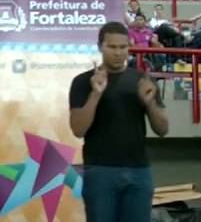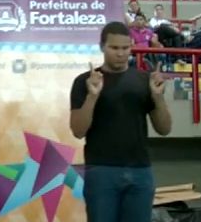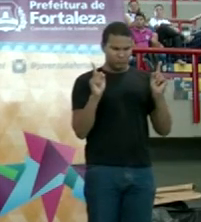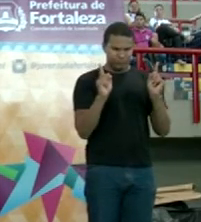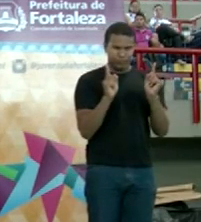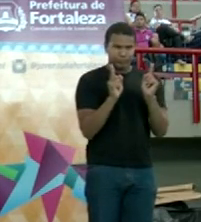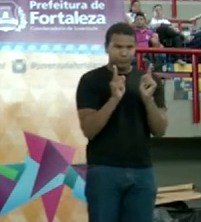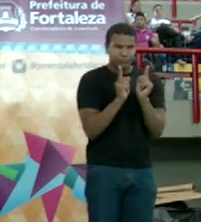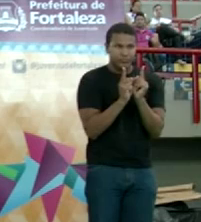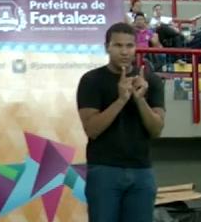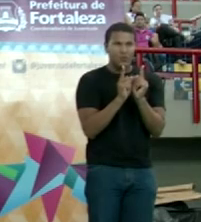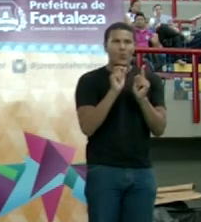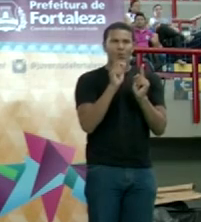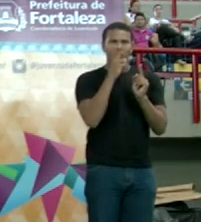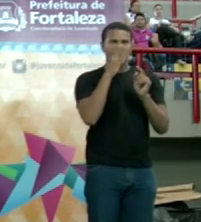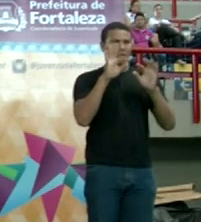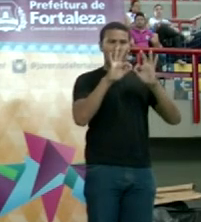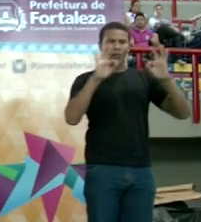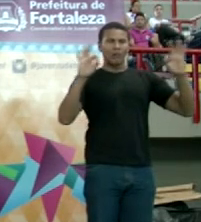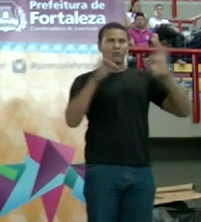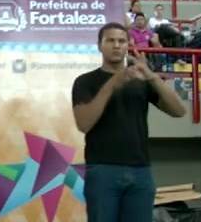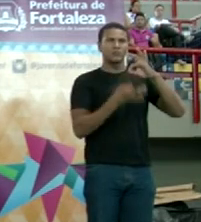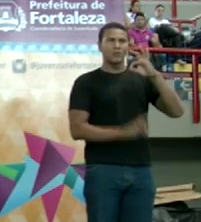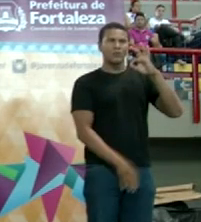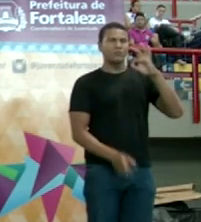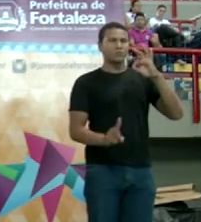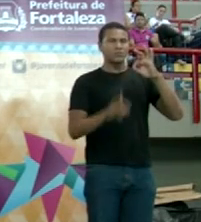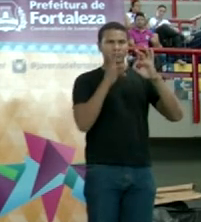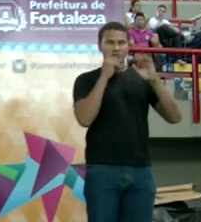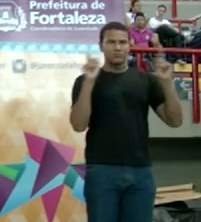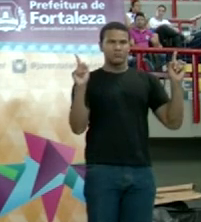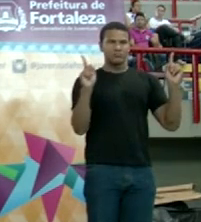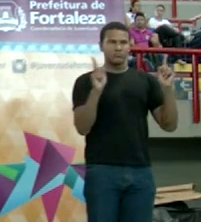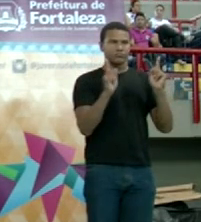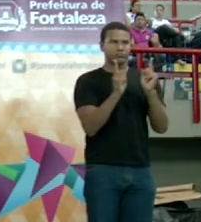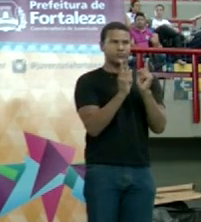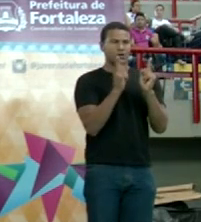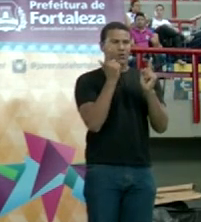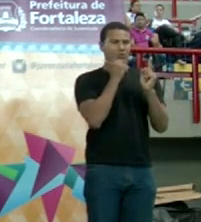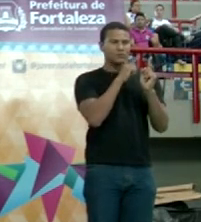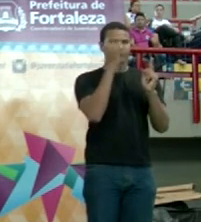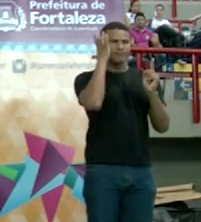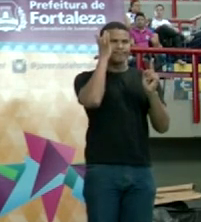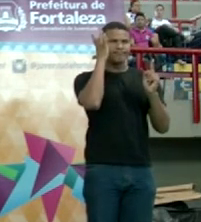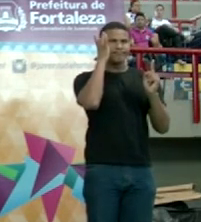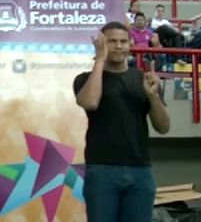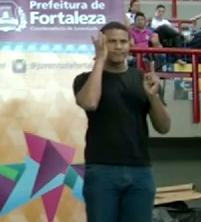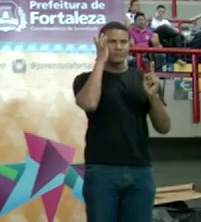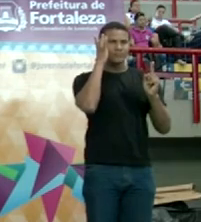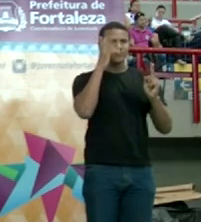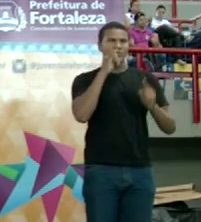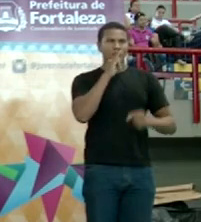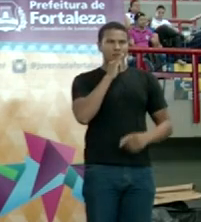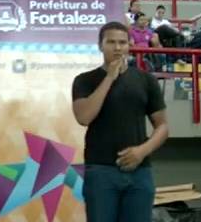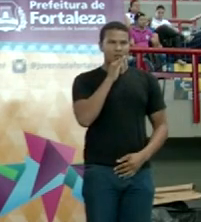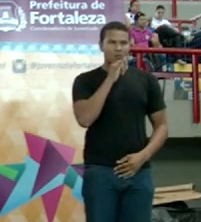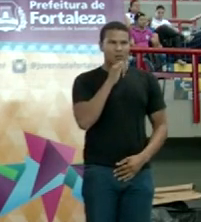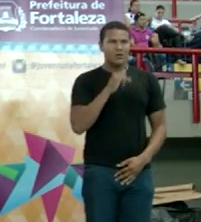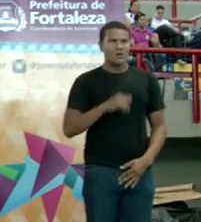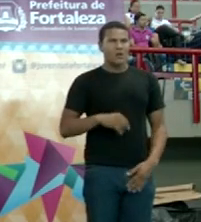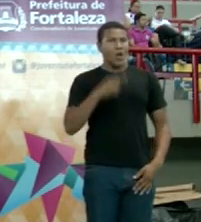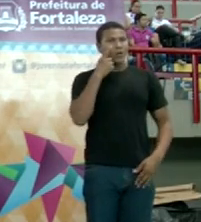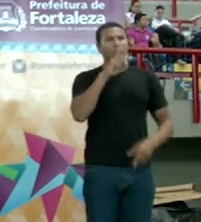ter uma noção do que é a apresentação do tema, conector e tese. Vamos lá. A maioridade penal